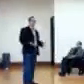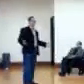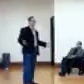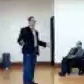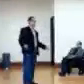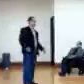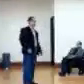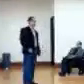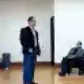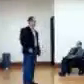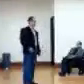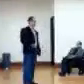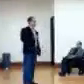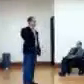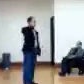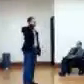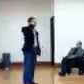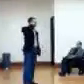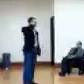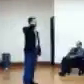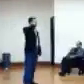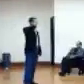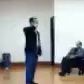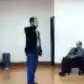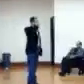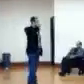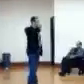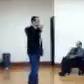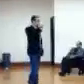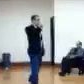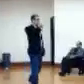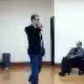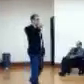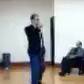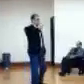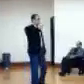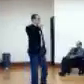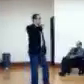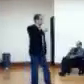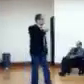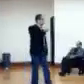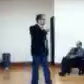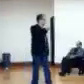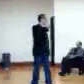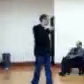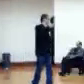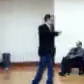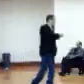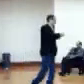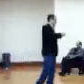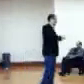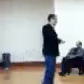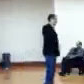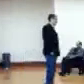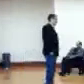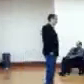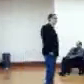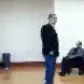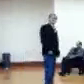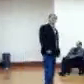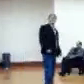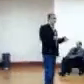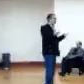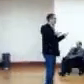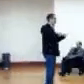tiene es tipografía, pero por lo menos 6 de los 9 elementos del alfabeto visual que manejamos en diseño gráfico los